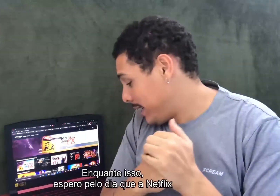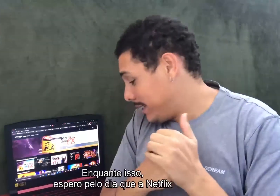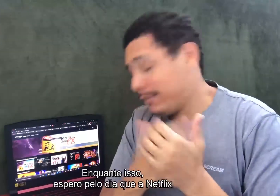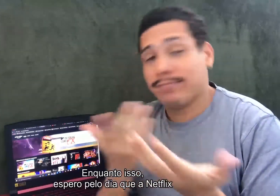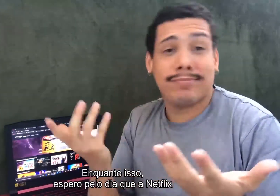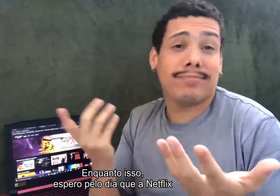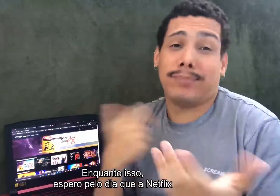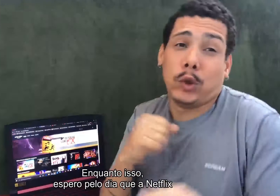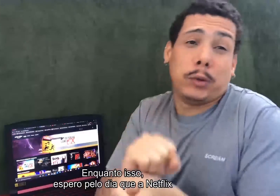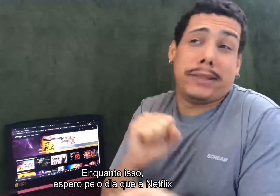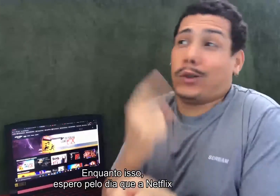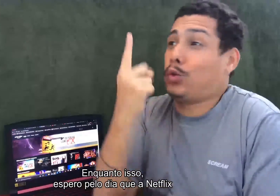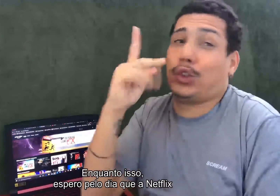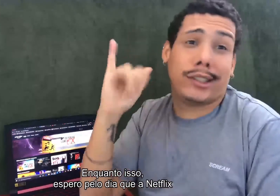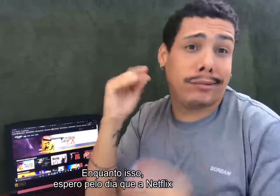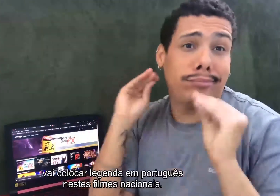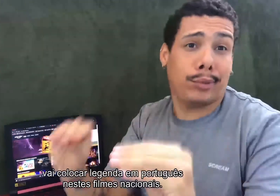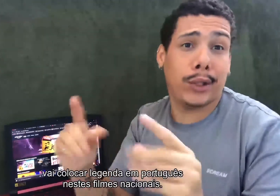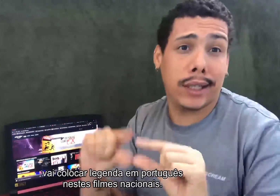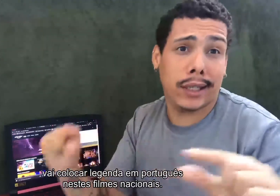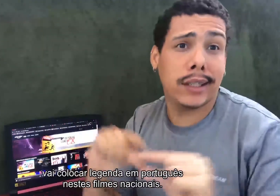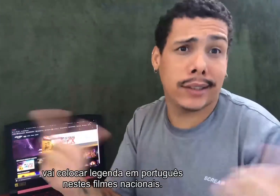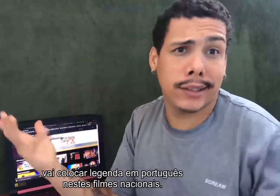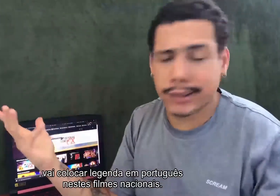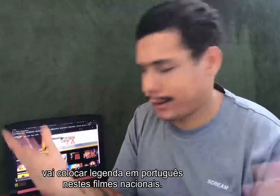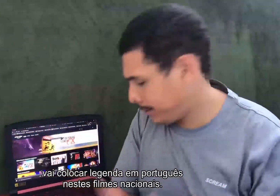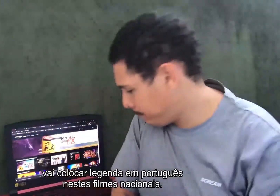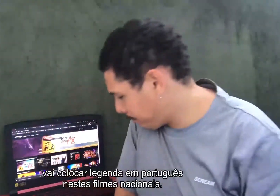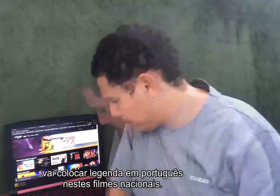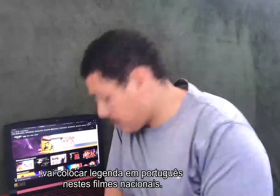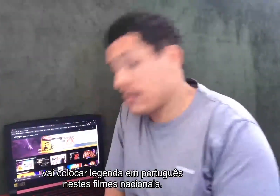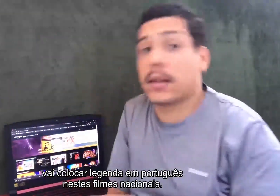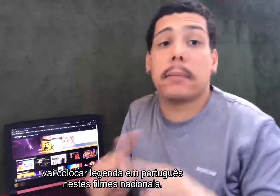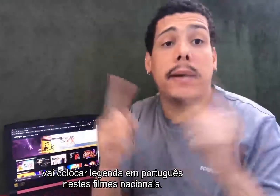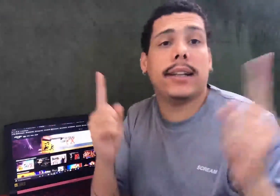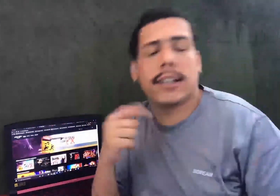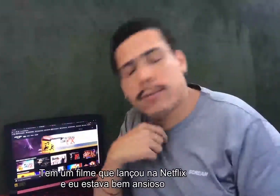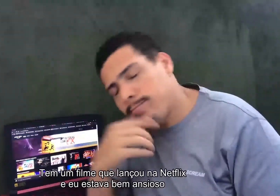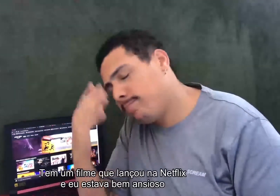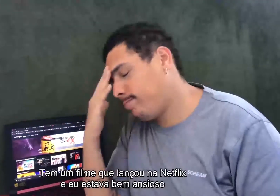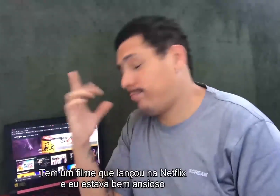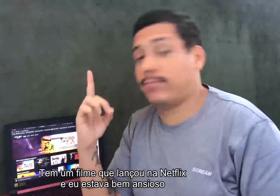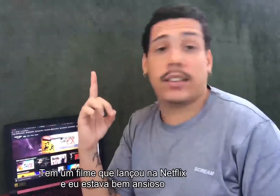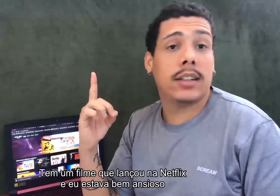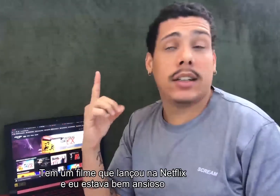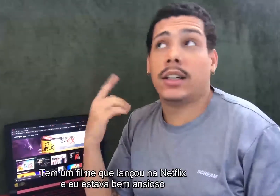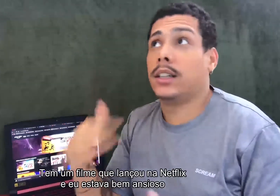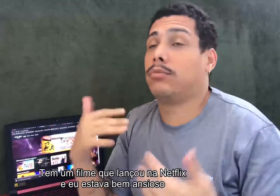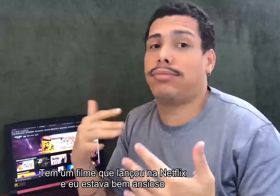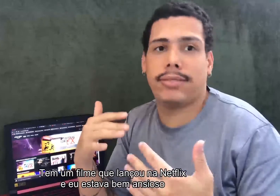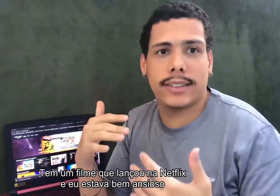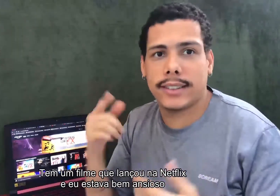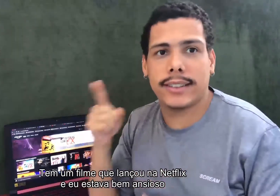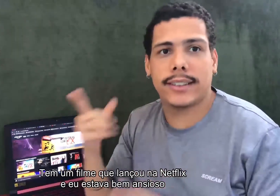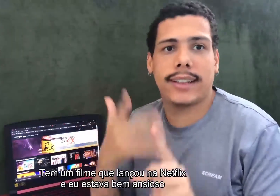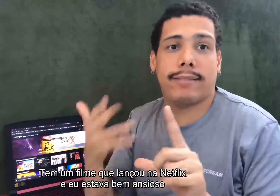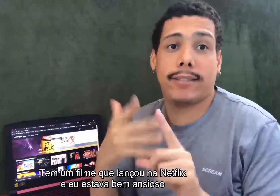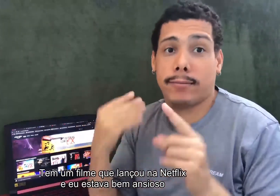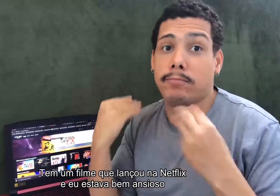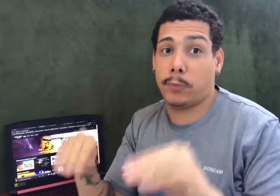Enquanto isso, espero pelo dia que a Netflix vai colocar legenda em português nos filmes nacionais. Tem um filme que lançou na Netflix e